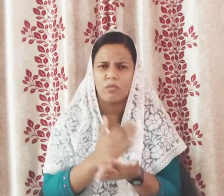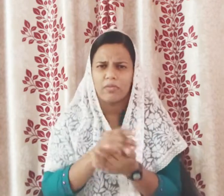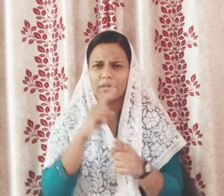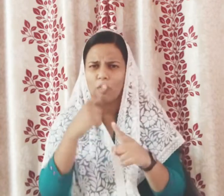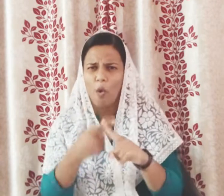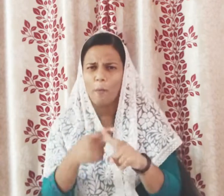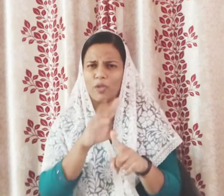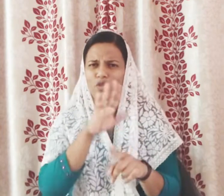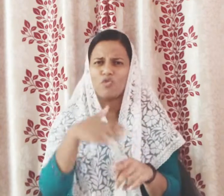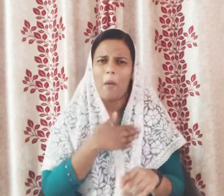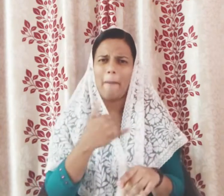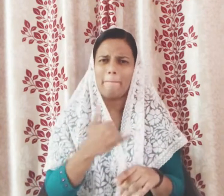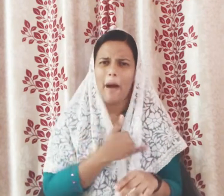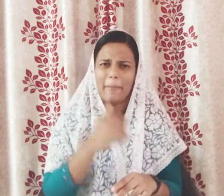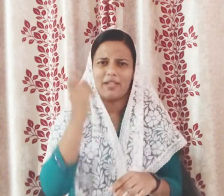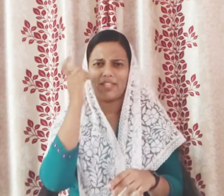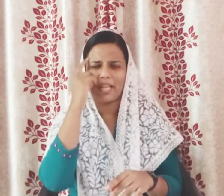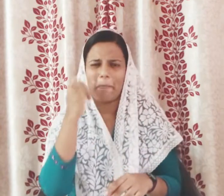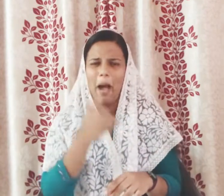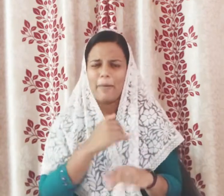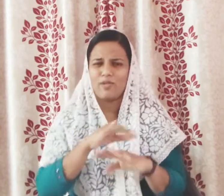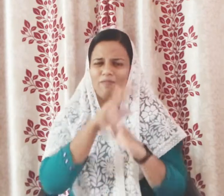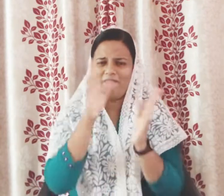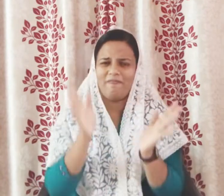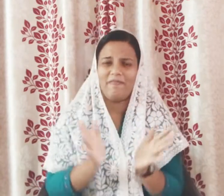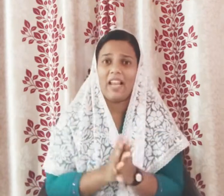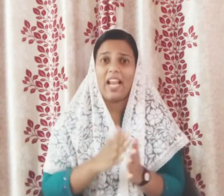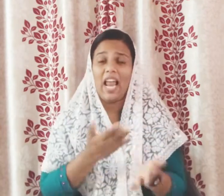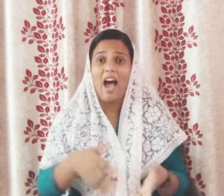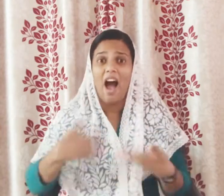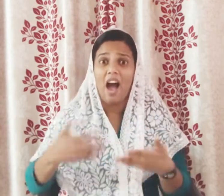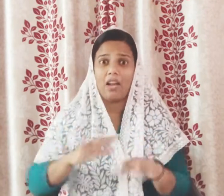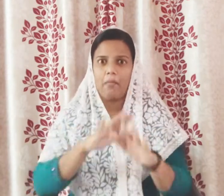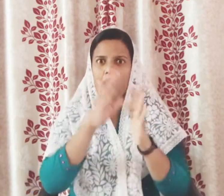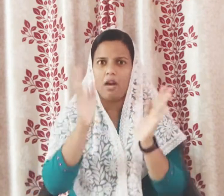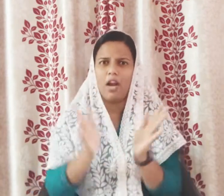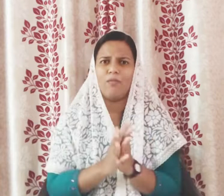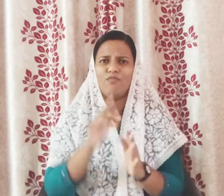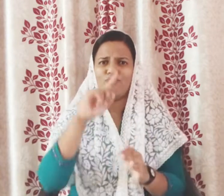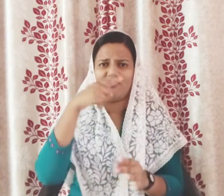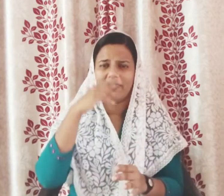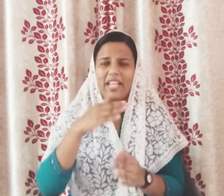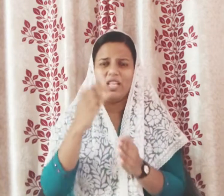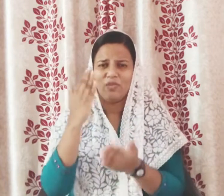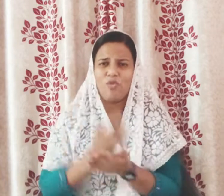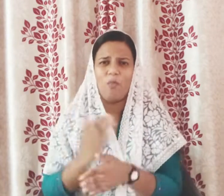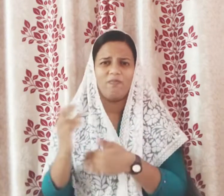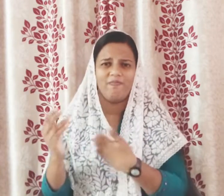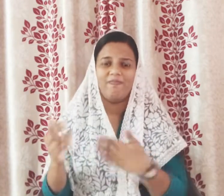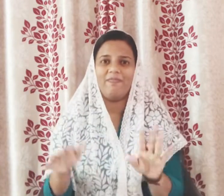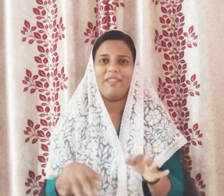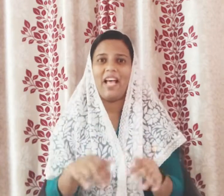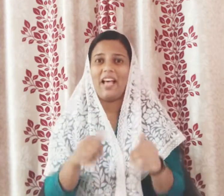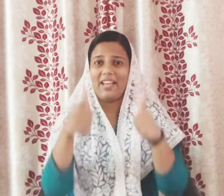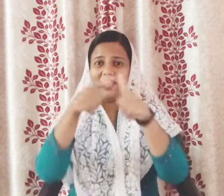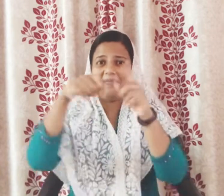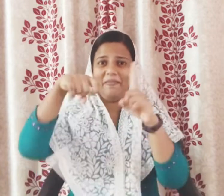നിൽക്കുന്ന പാപത്തിൻ്റെ ചിന്തകളെ, പാപത്തിൻ്റെ ഭോഗങ്ങളെ, പാപത്തിൻ്റെ താല്പര്യങ്ങളെ ജീവിതത്തിൽ നിന്ന് മാറ്റിക്കളയുക, ആഘാനെ